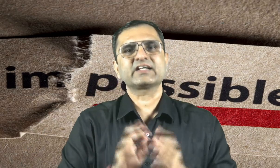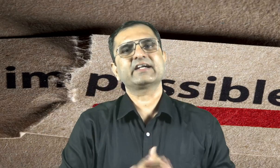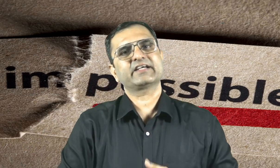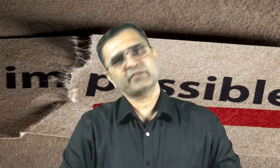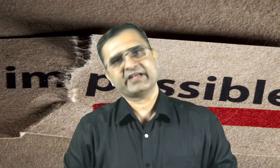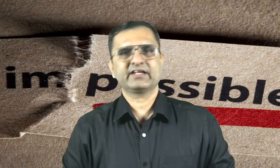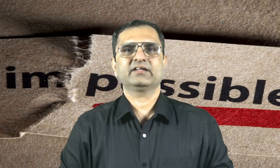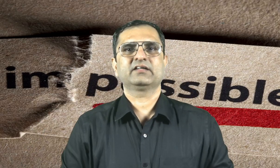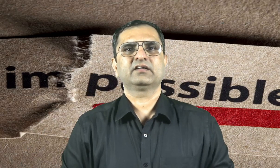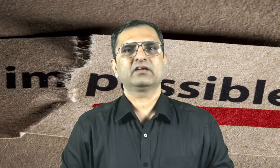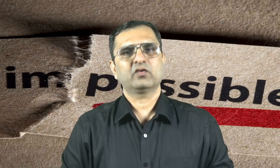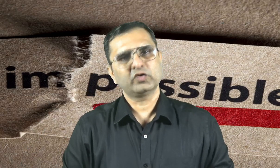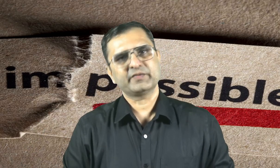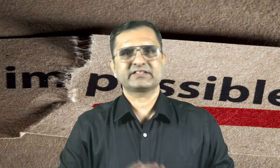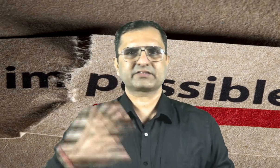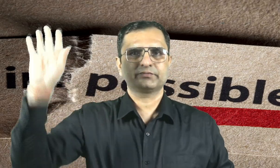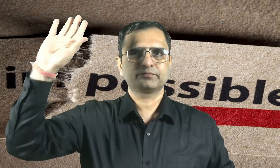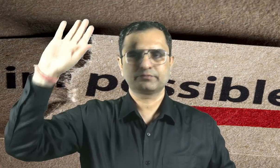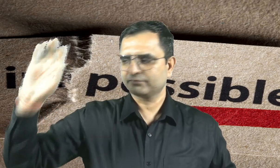कैटेगरी में आएंगे ऑल द बेस्ट